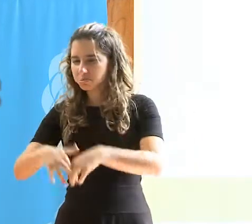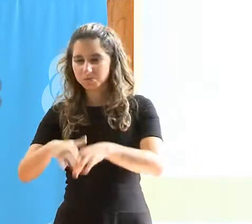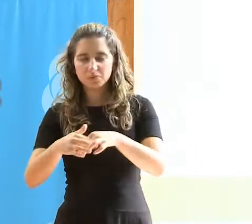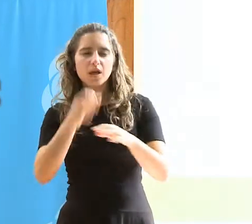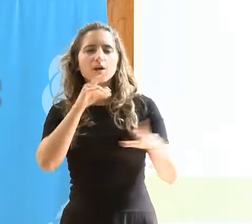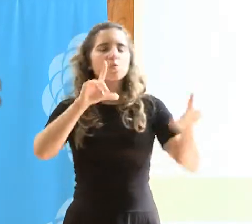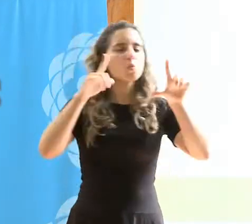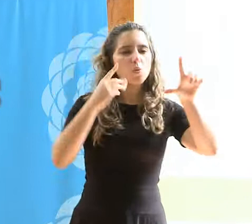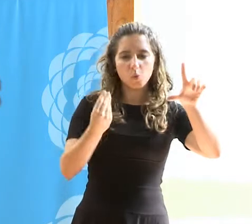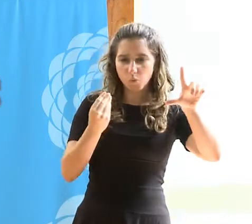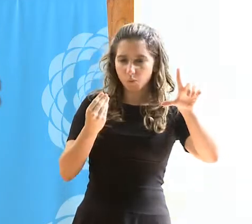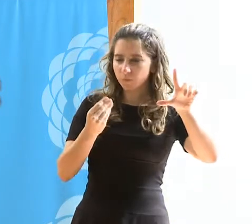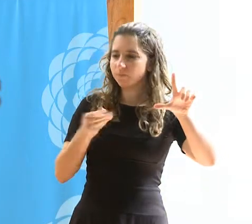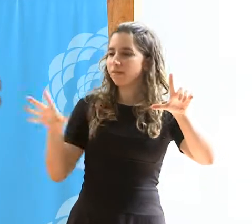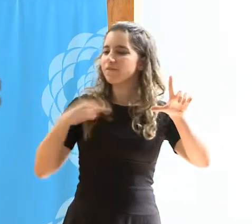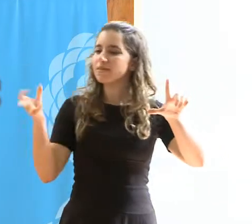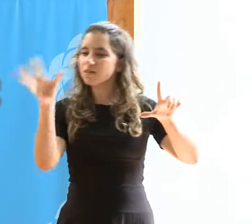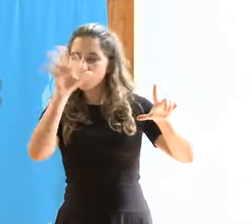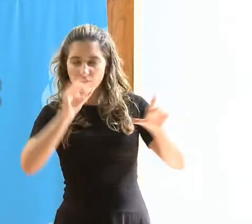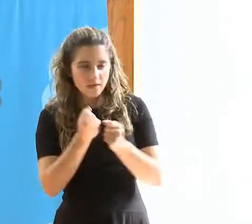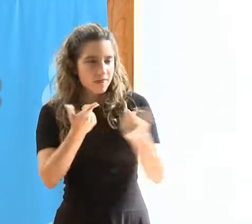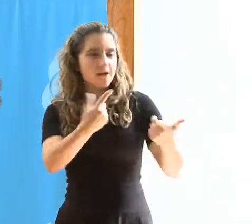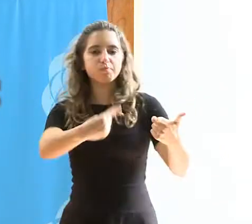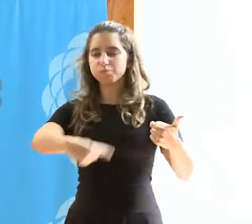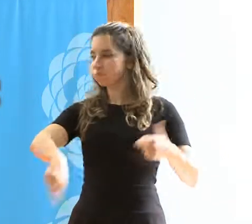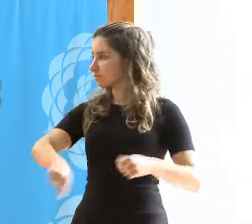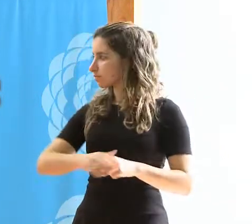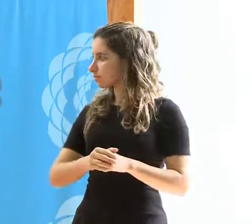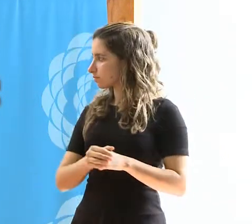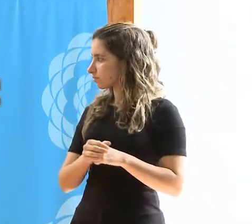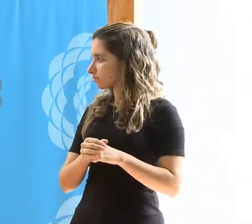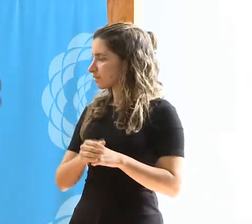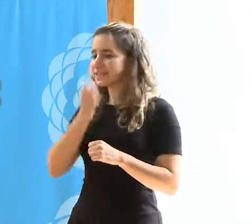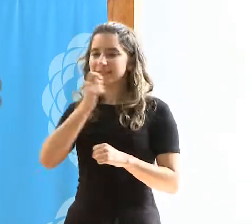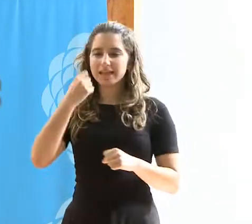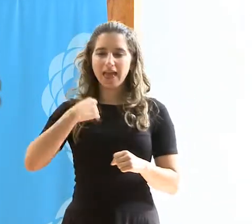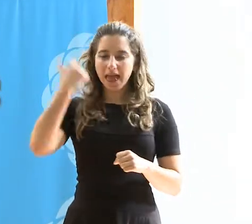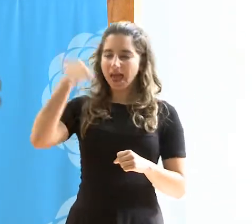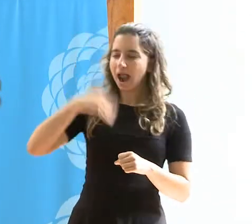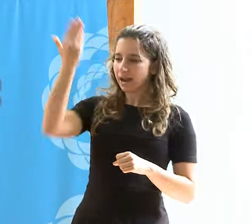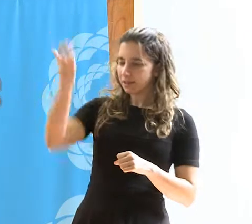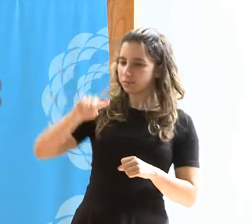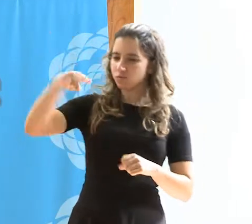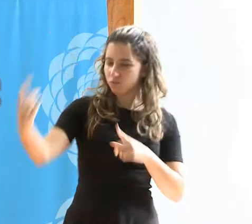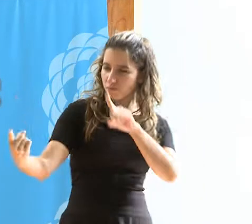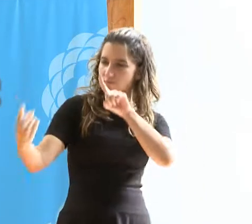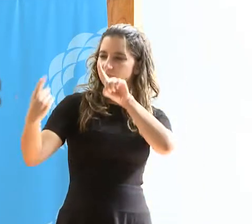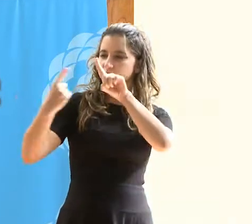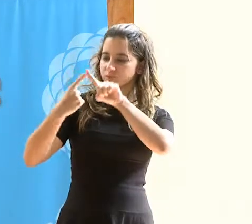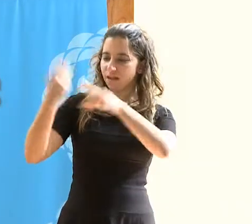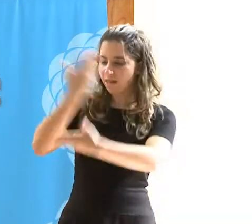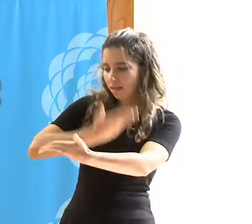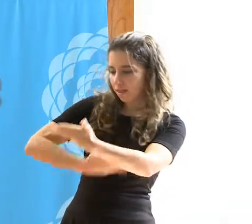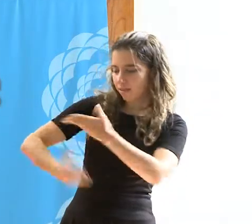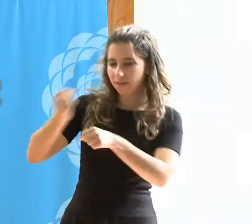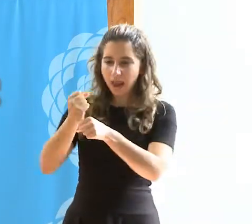su impacto en la vida cotidiana de todos y todas. Si la Argentina es el otro, debemos aprender a trabajar colaborativamente,